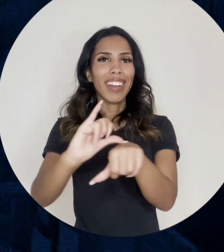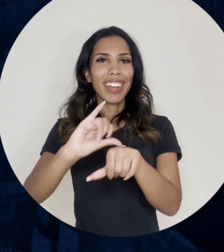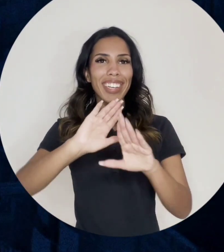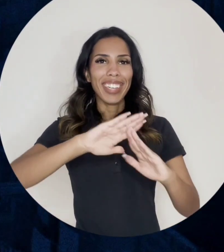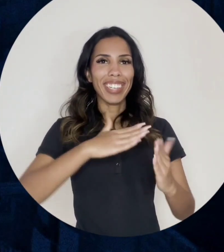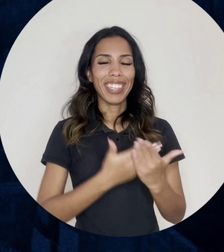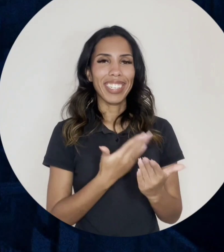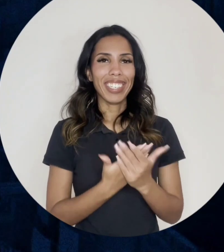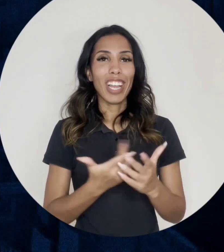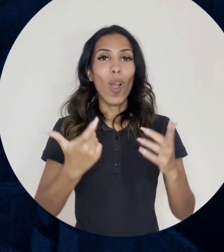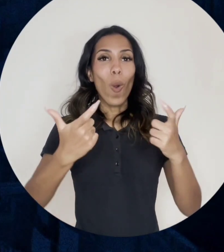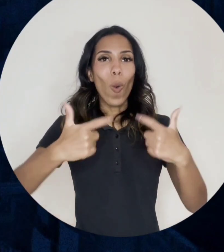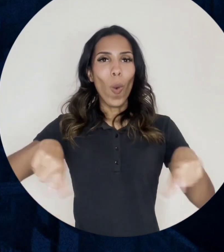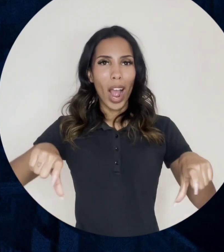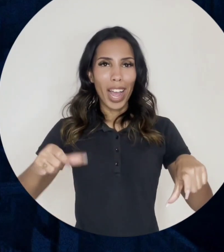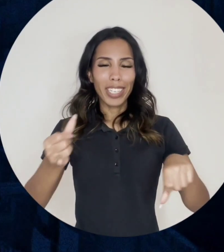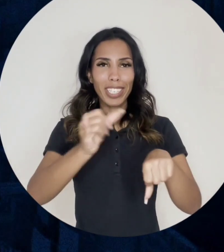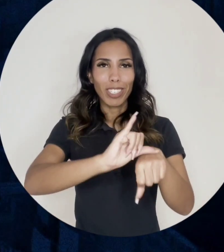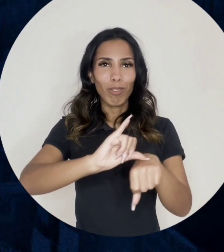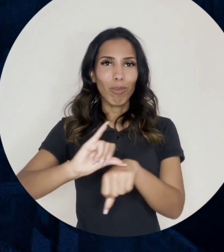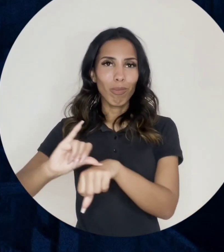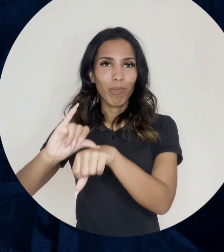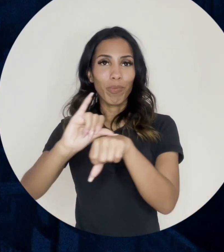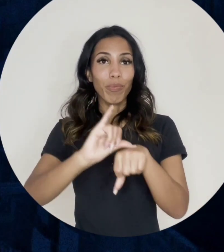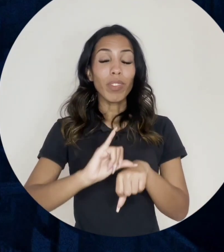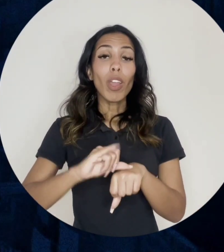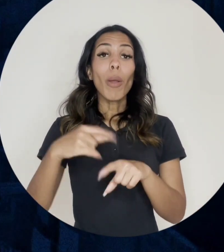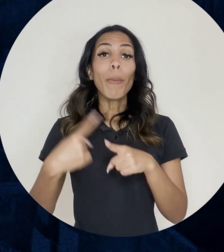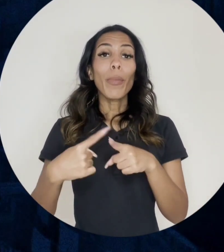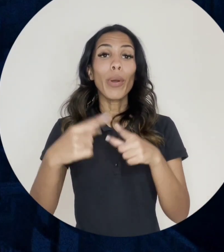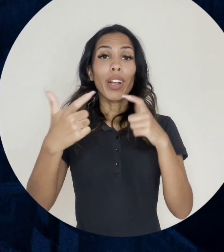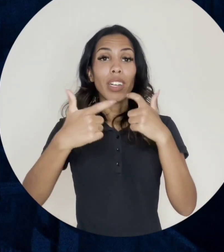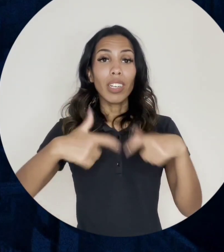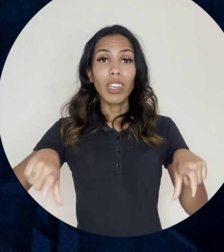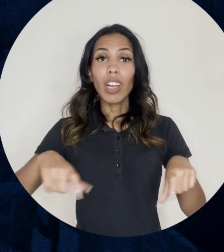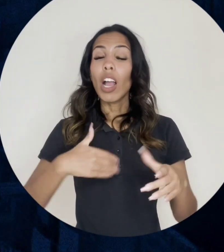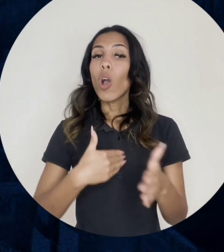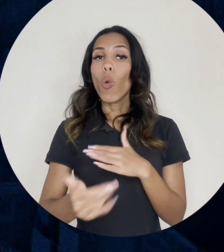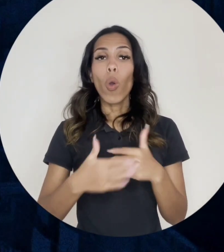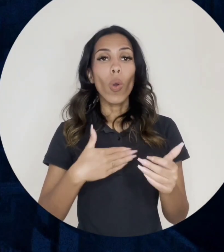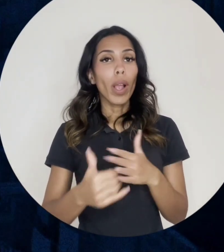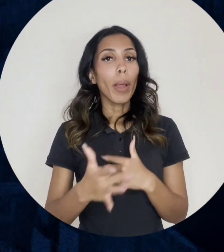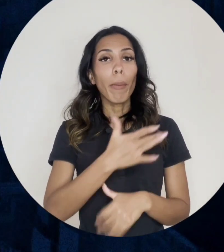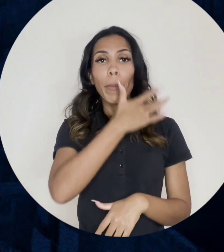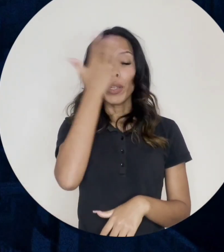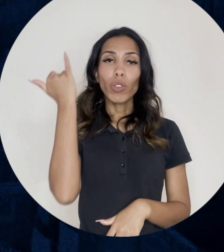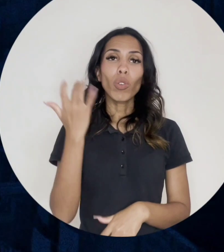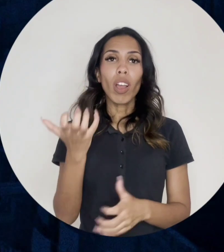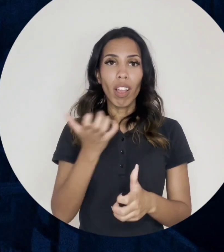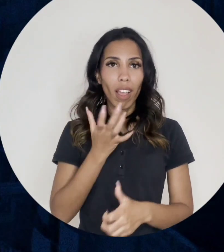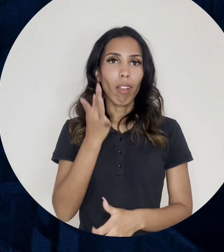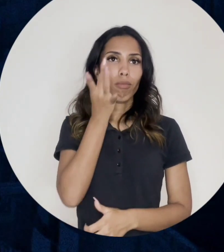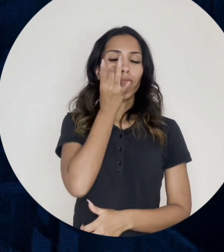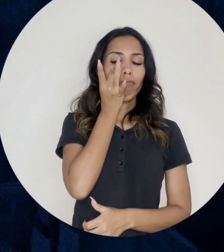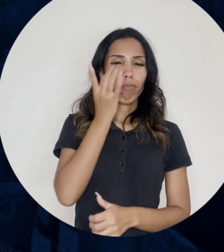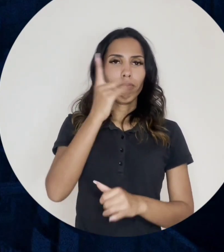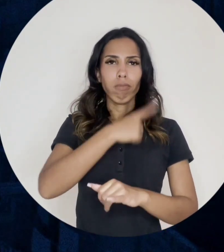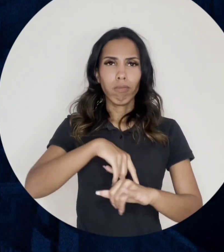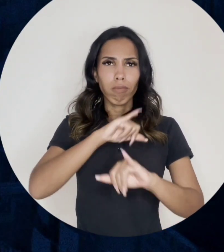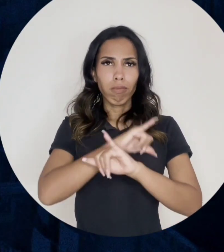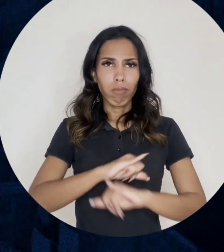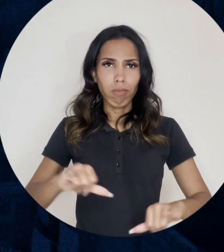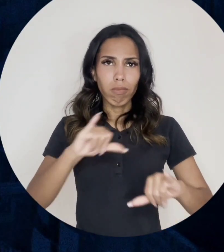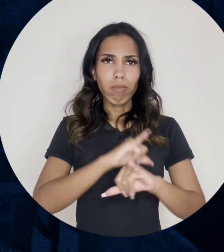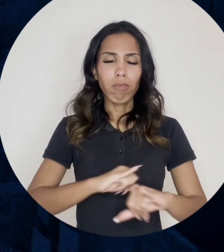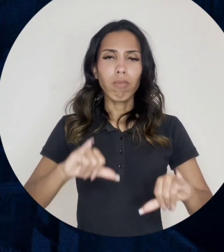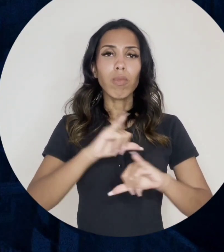botamos na quadra, porque aí na quadra, qualquer um que quisesse ir ver, a gente divulgou e